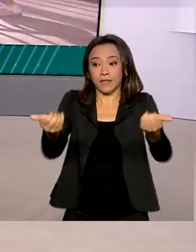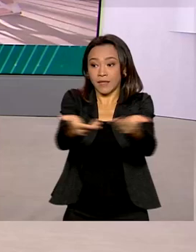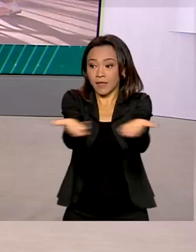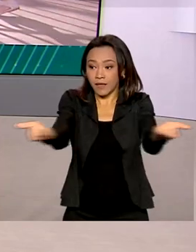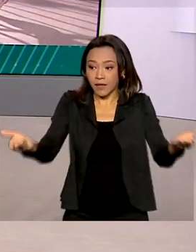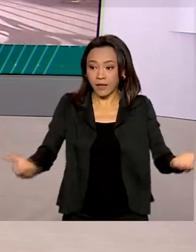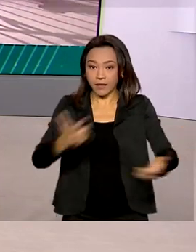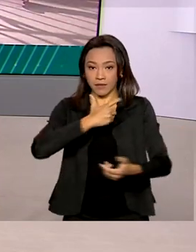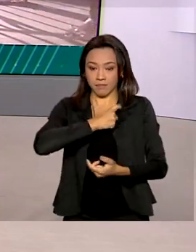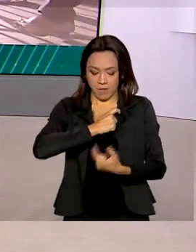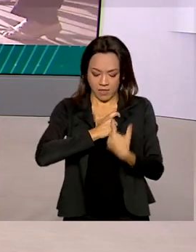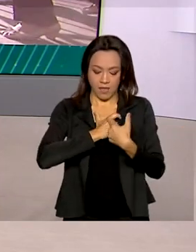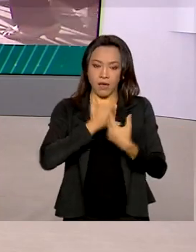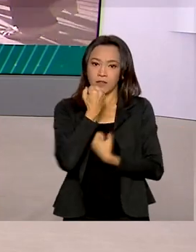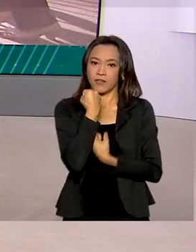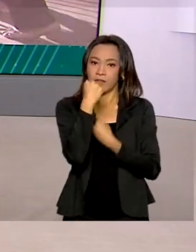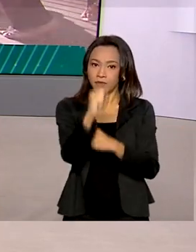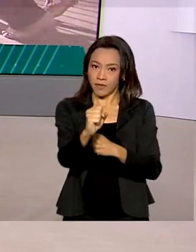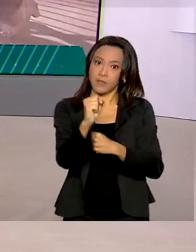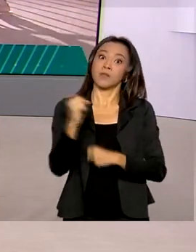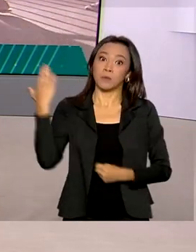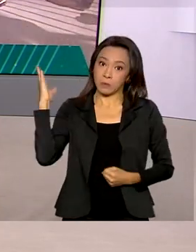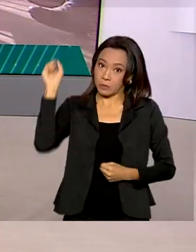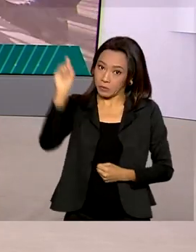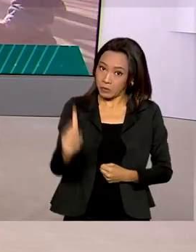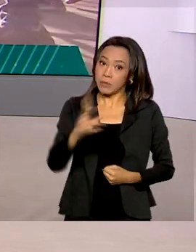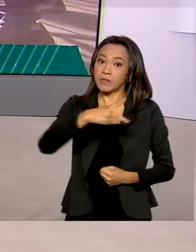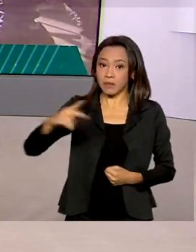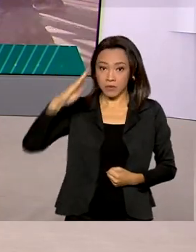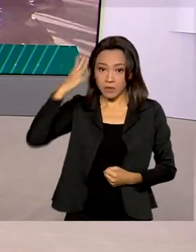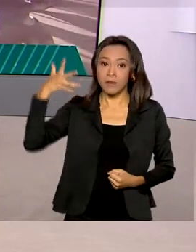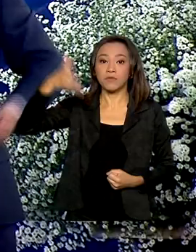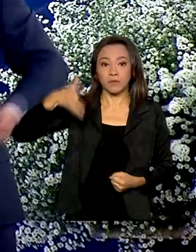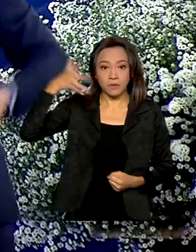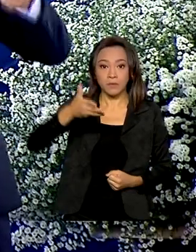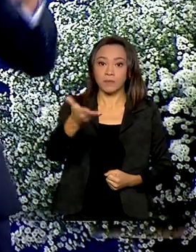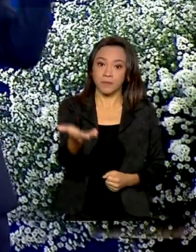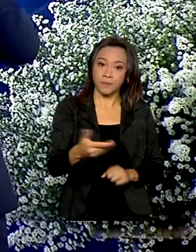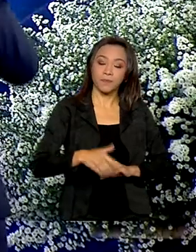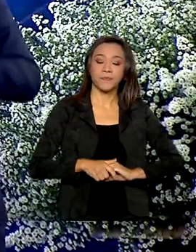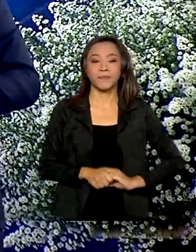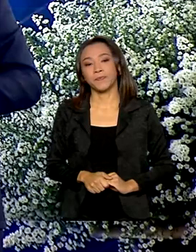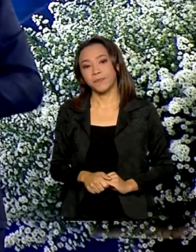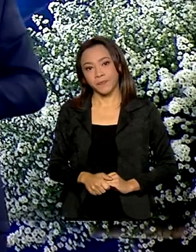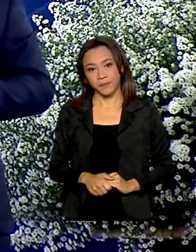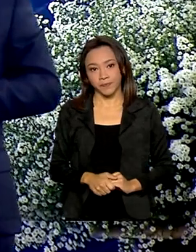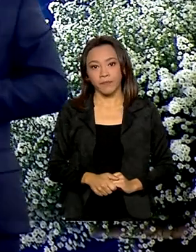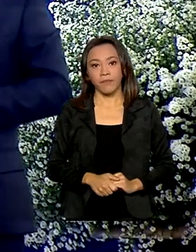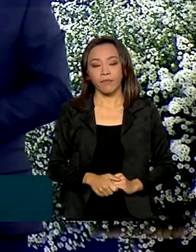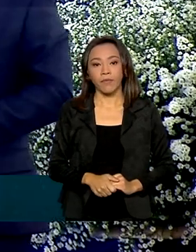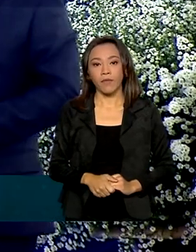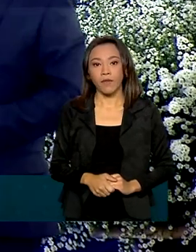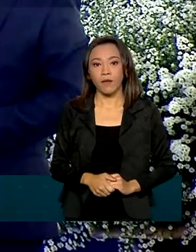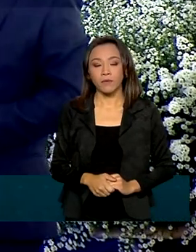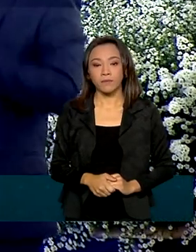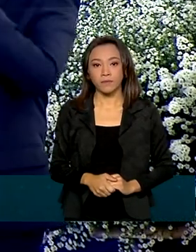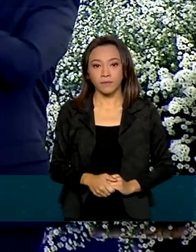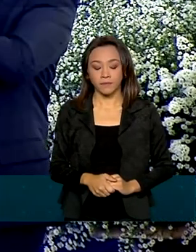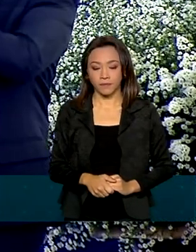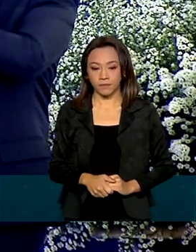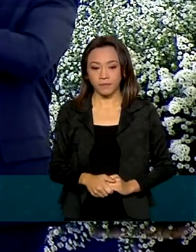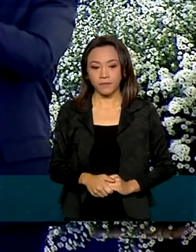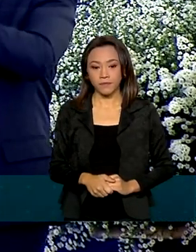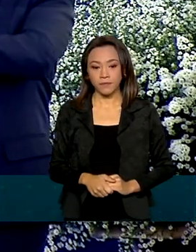Mérito da Defesa. O presidente Jair Bolsonaro discursou na cerimônia. O Exército é a garantia da nossa